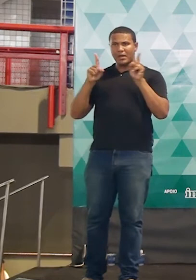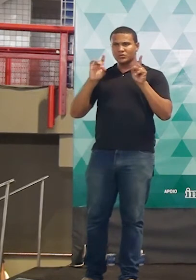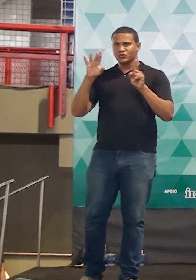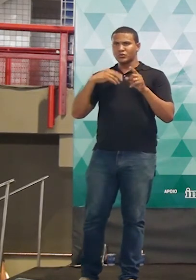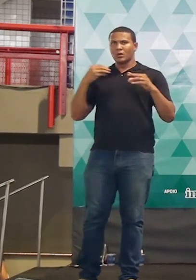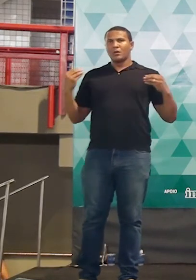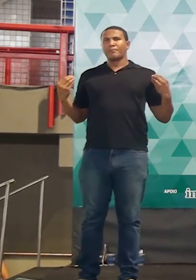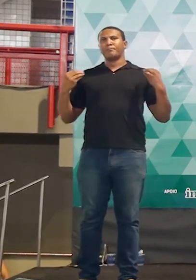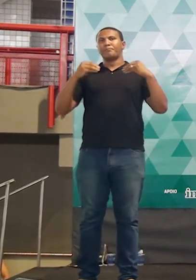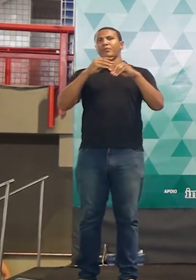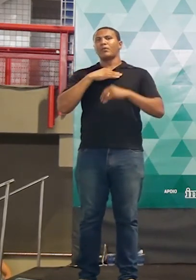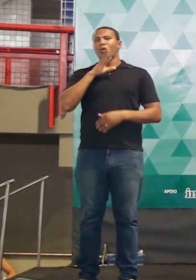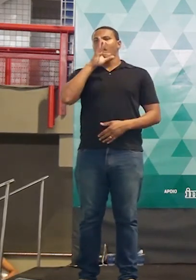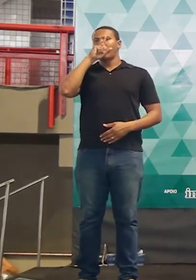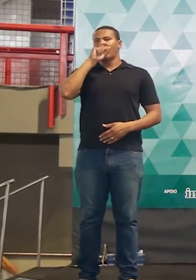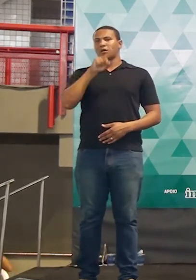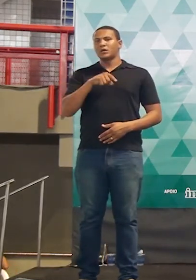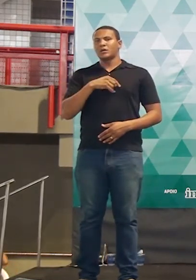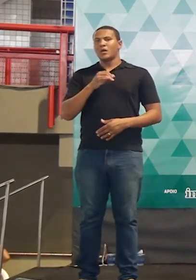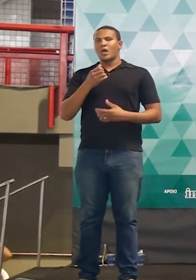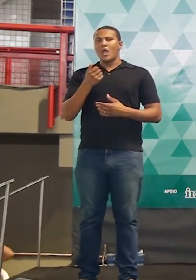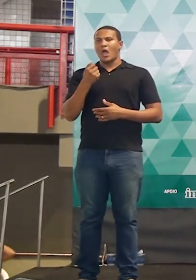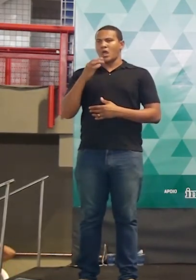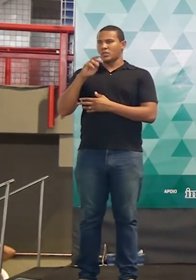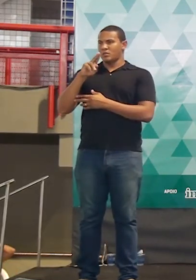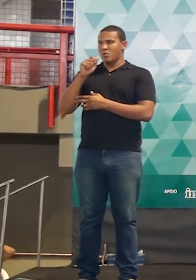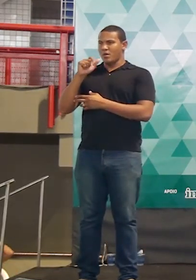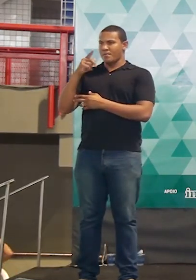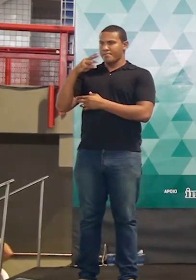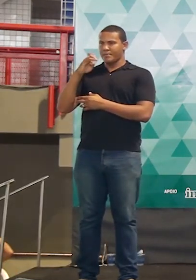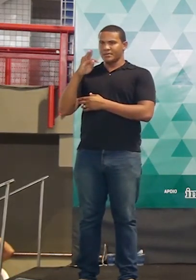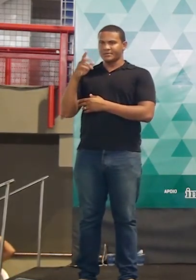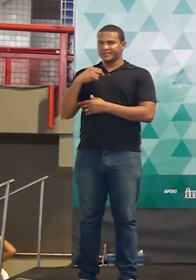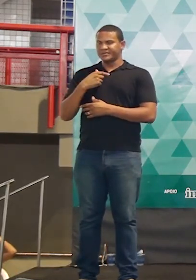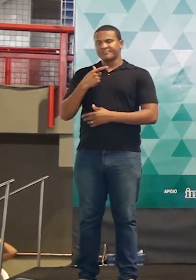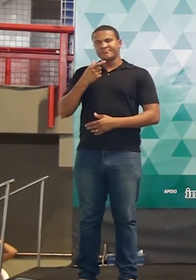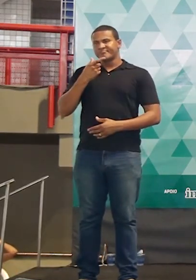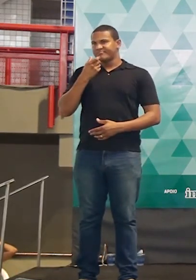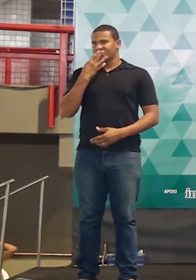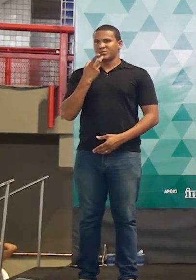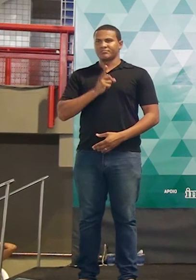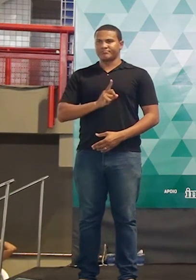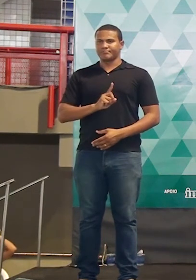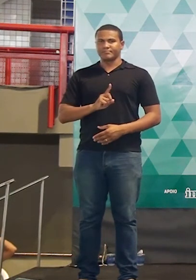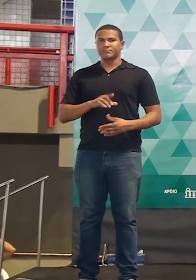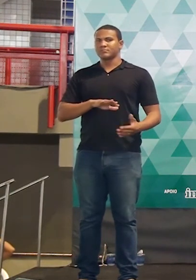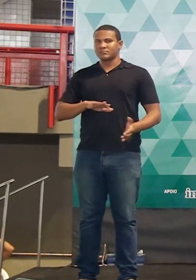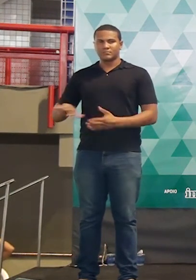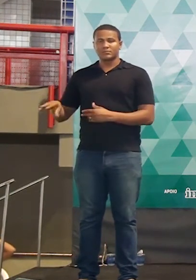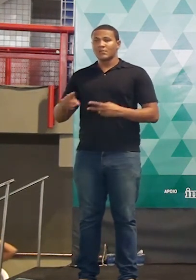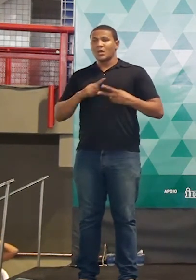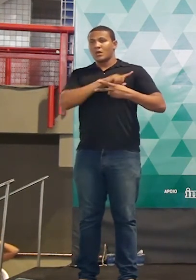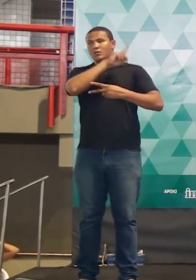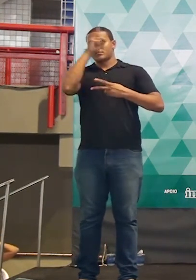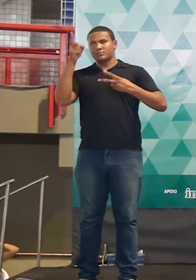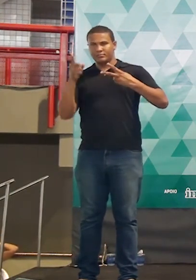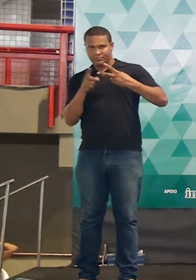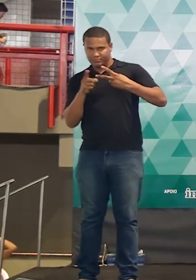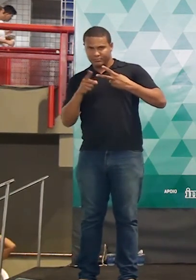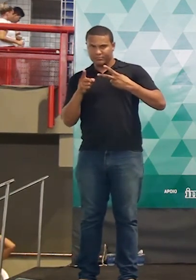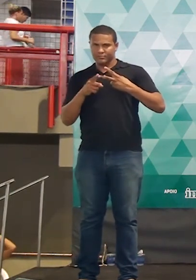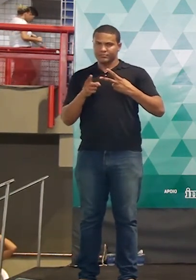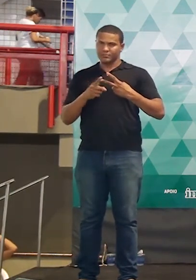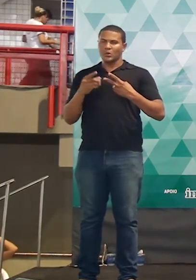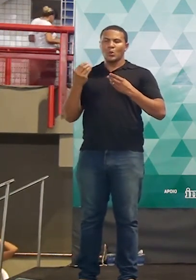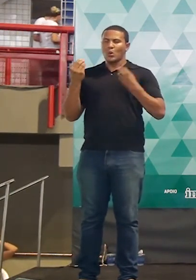jogar o atualmente, o dizer por dizer, não vale. Segundo modelo errado de começar a